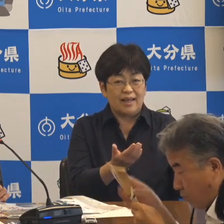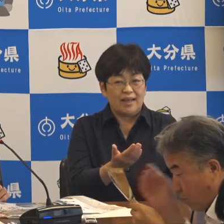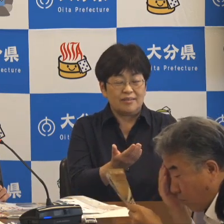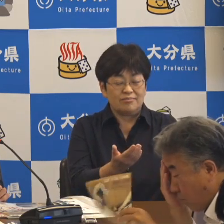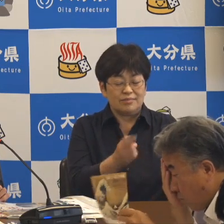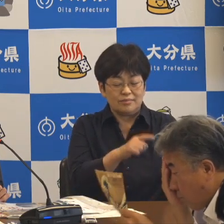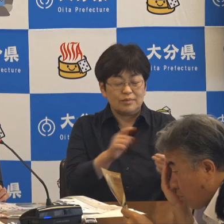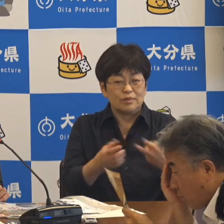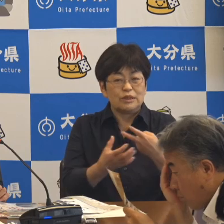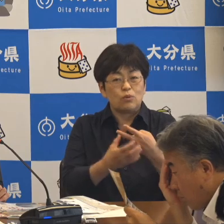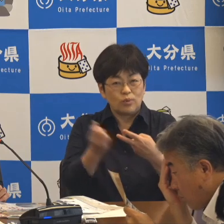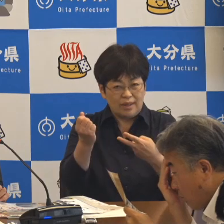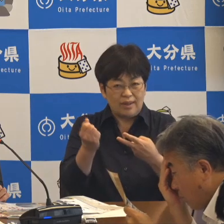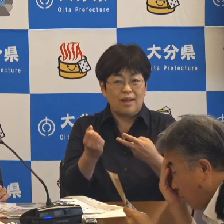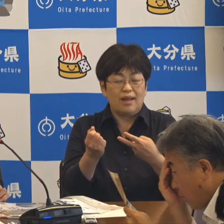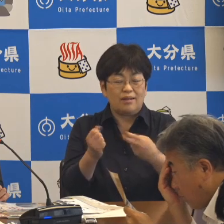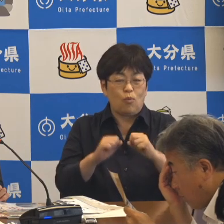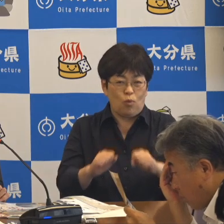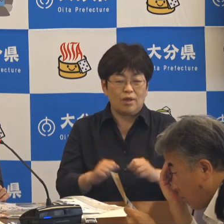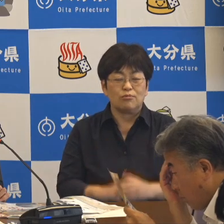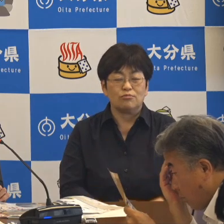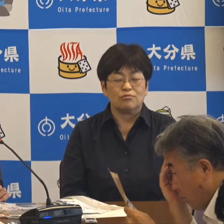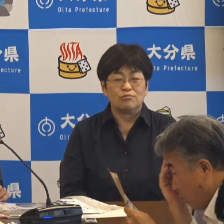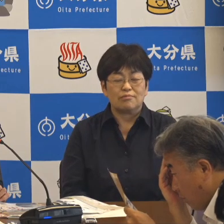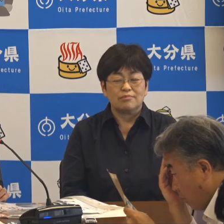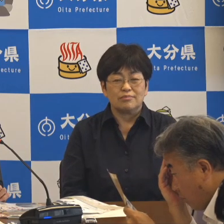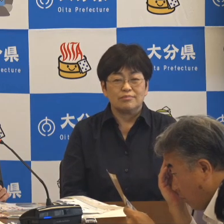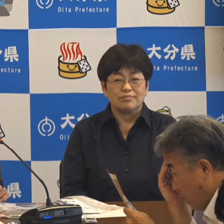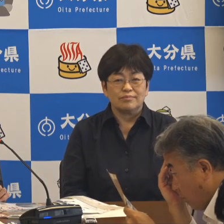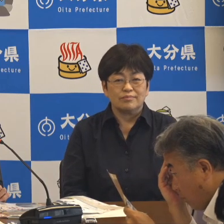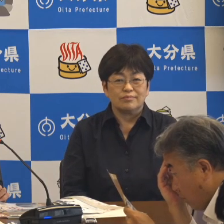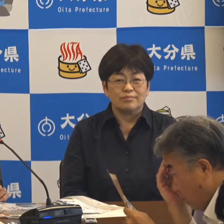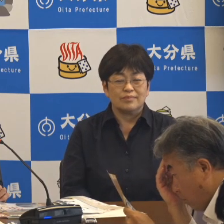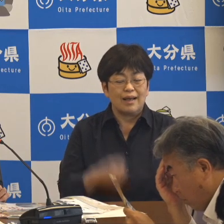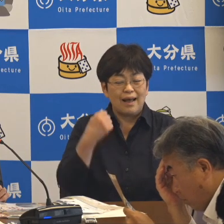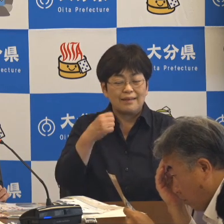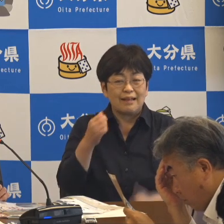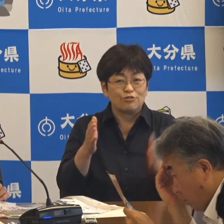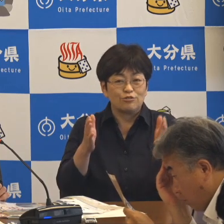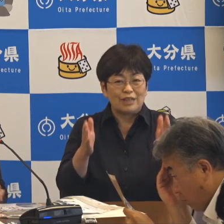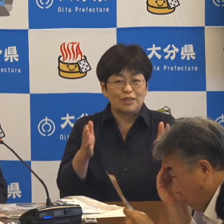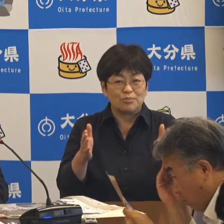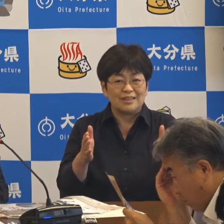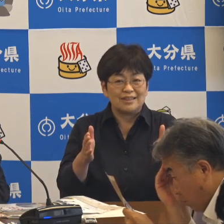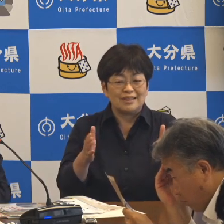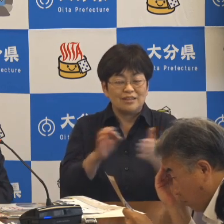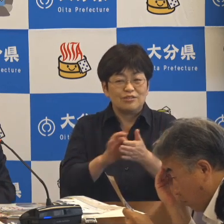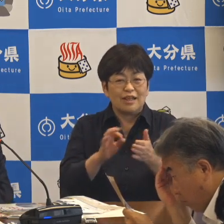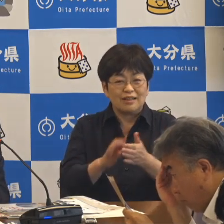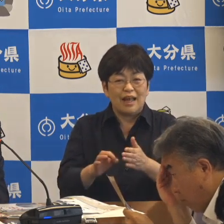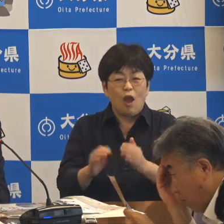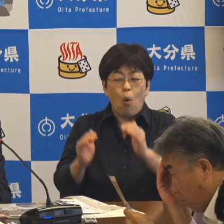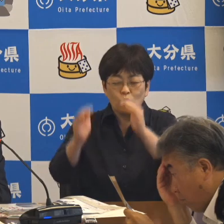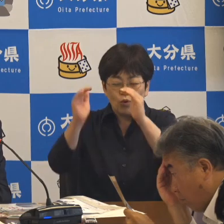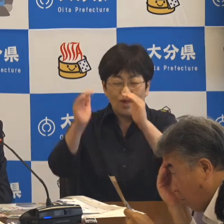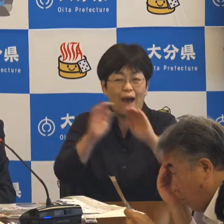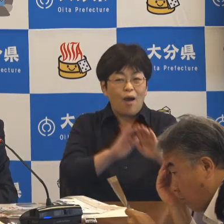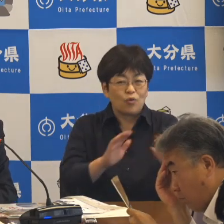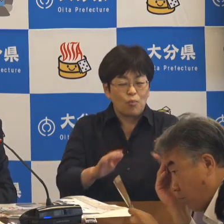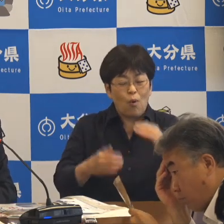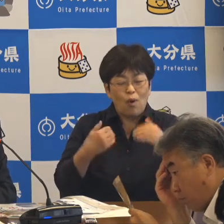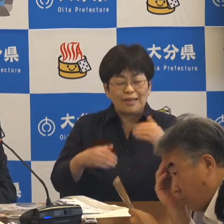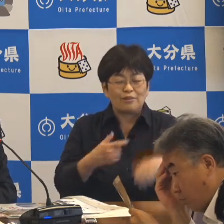行いまして、ぜひですね、夏休みを利用して子どもから大人まで、楽しんでいただければというふうに考